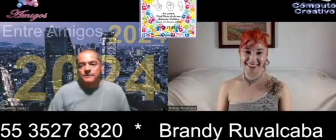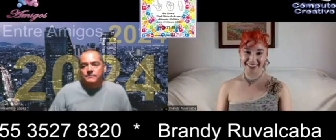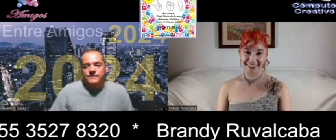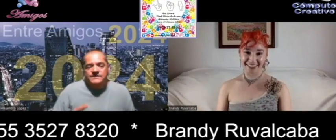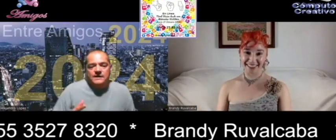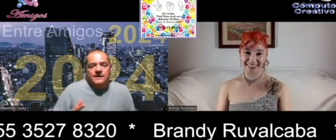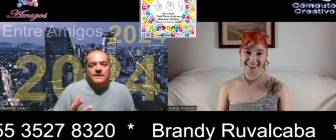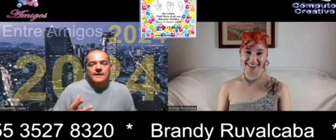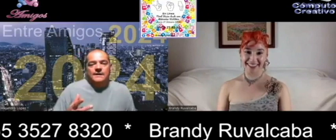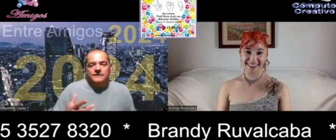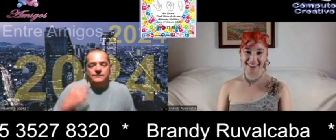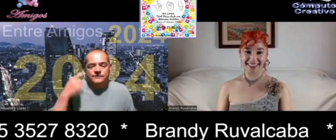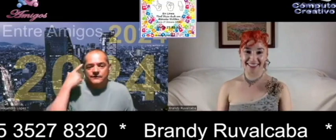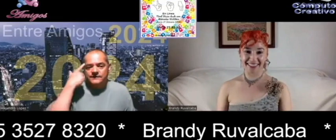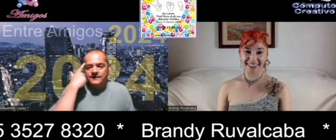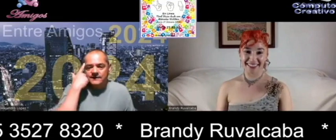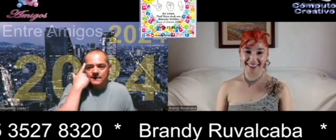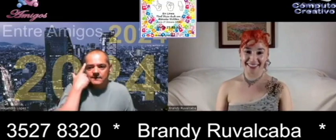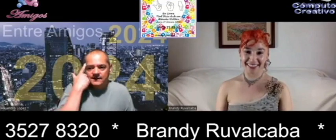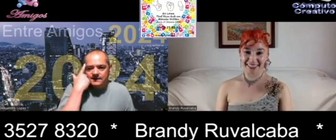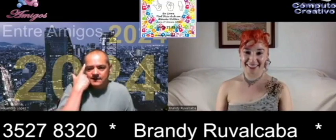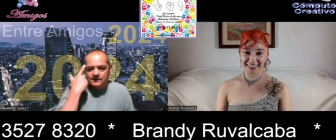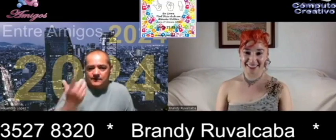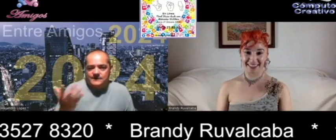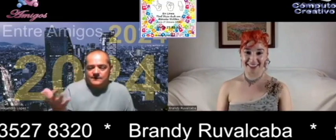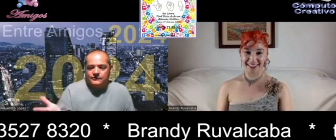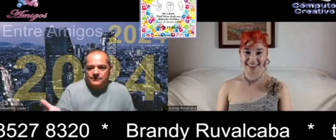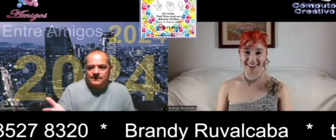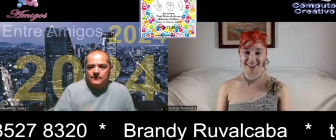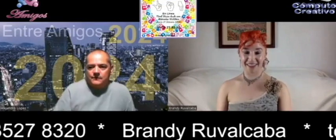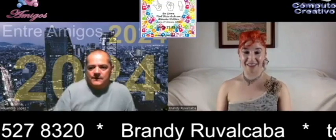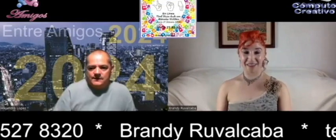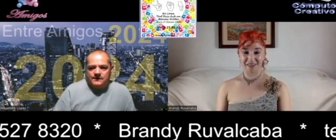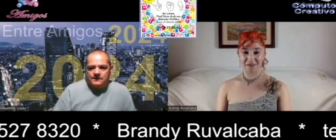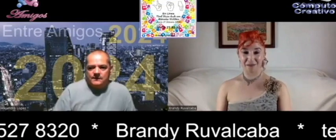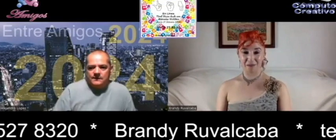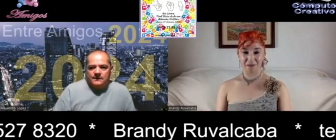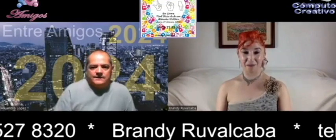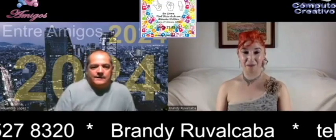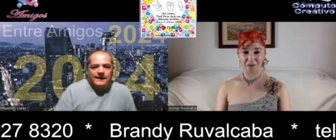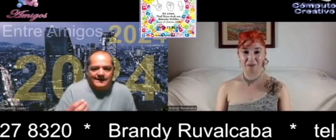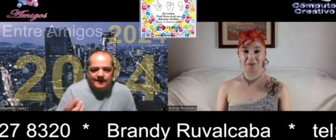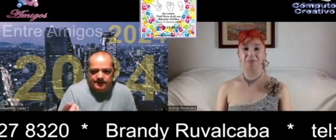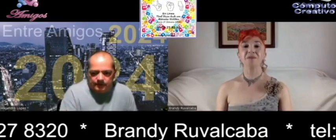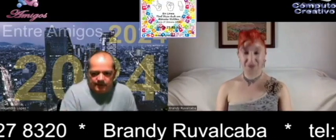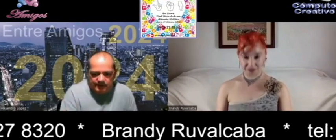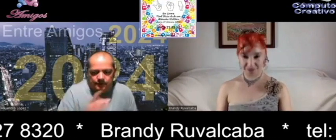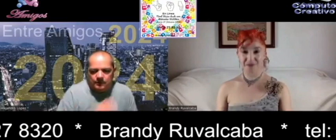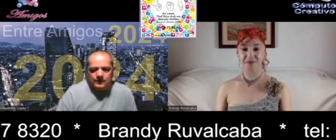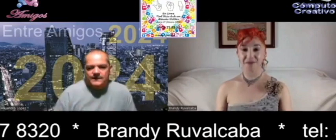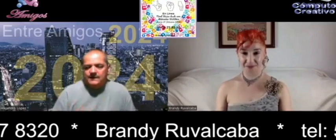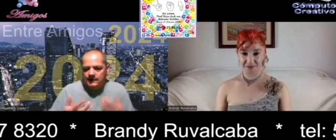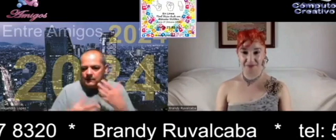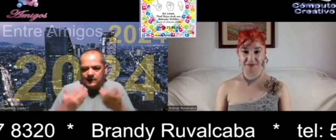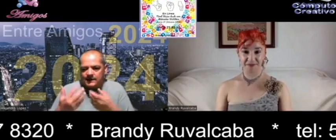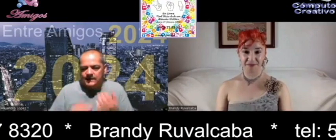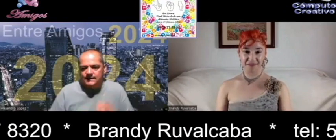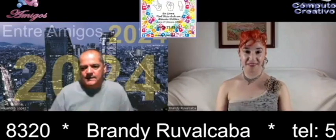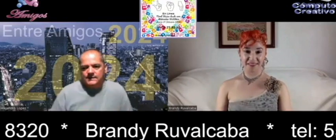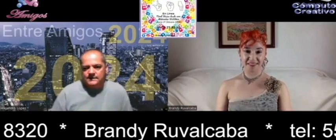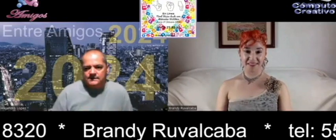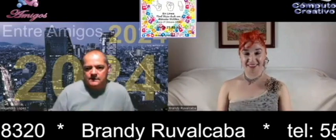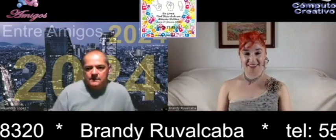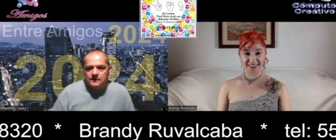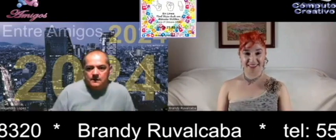Y lo mismo pasa en las cuestiones ya de la mente, que es lo que estamos hablando ahorita. El tema, por ejemplo, ahorita del lenguaje